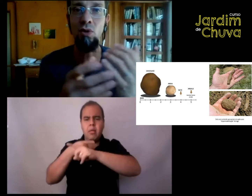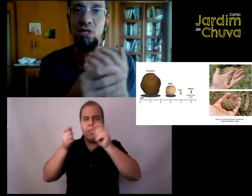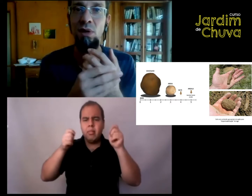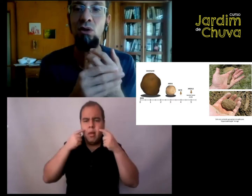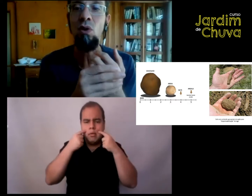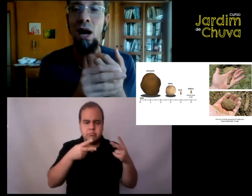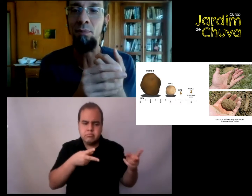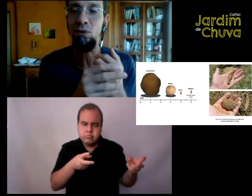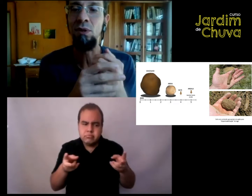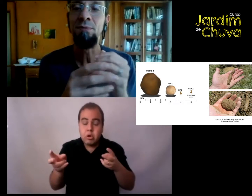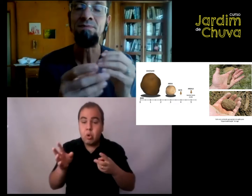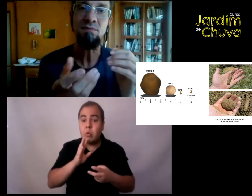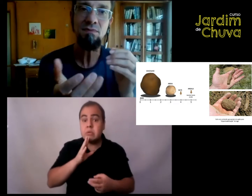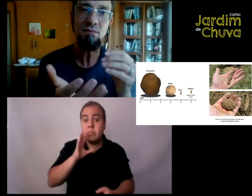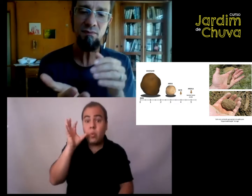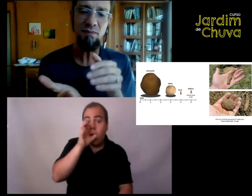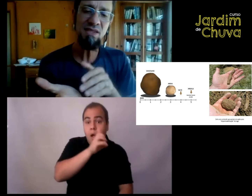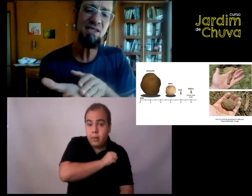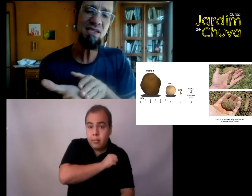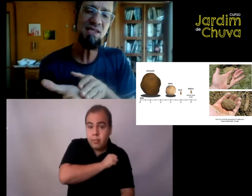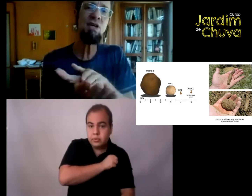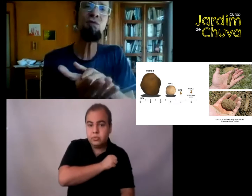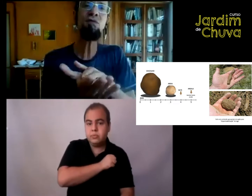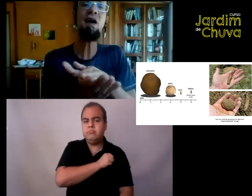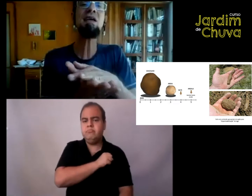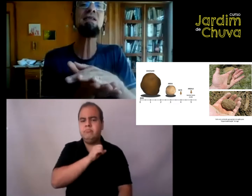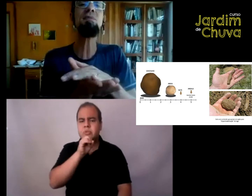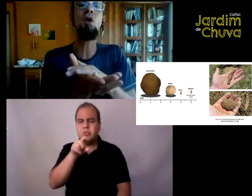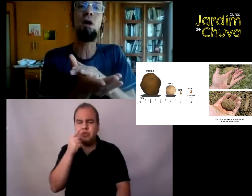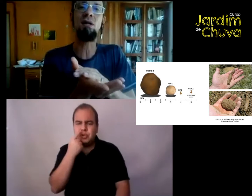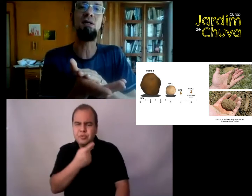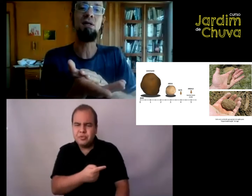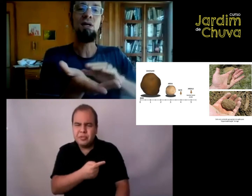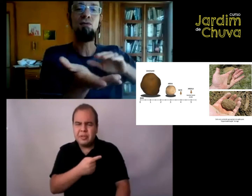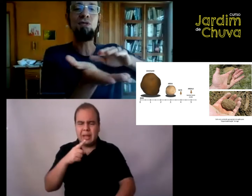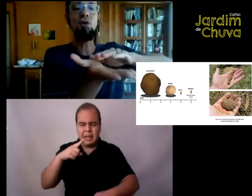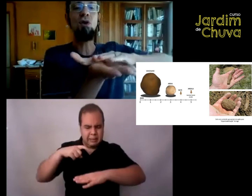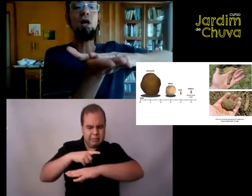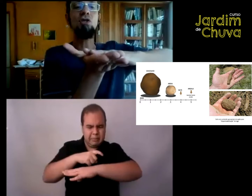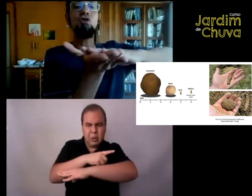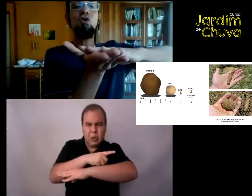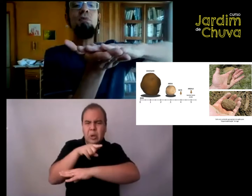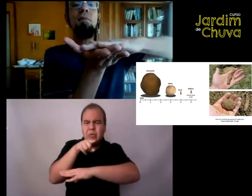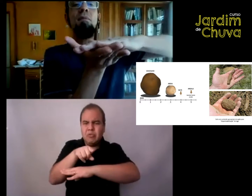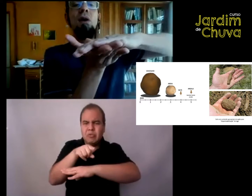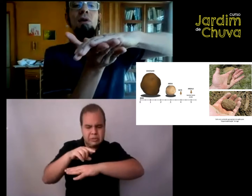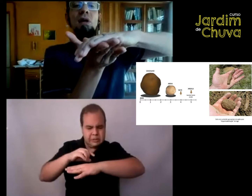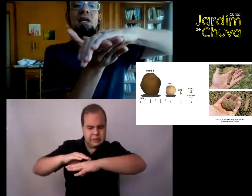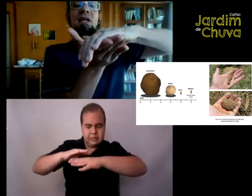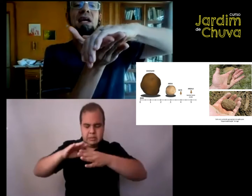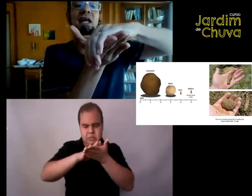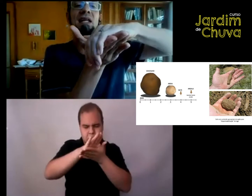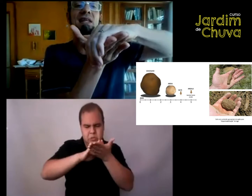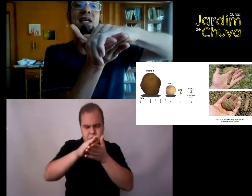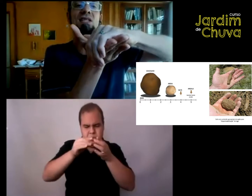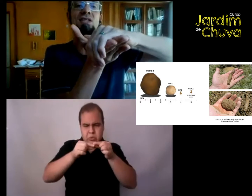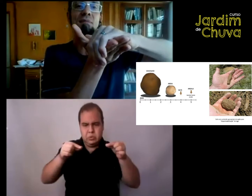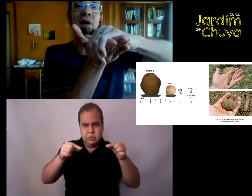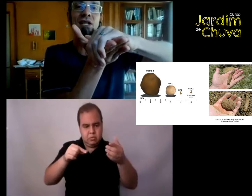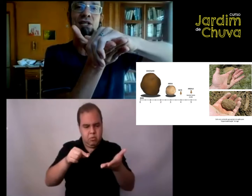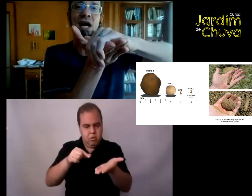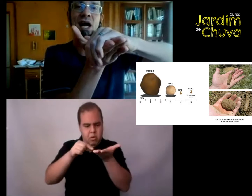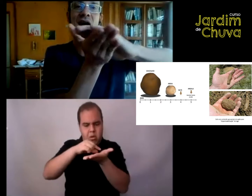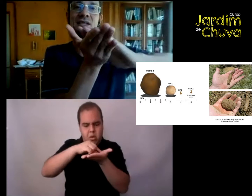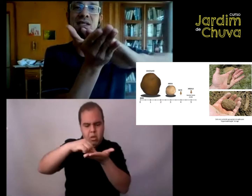expedito, um reconhecimento rápido. Se você faz a minhoca, você coloca sobre a mão e ela tende